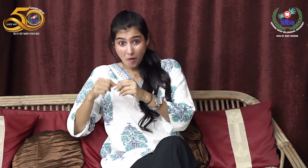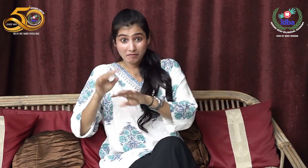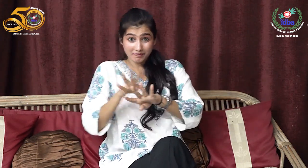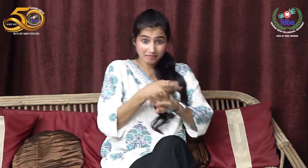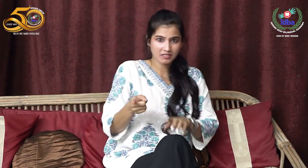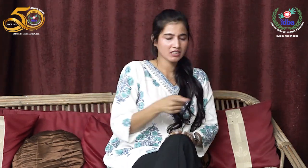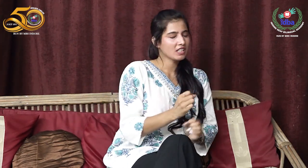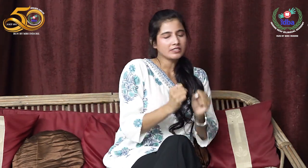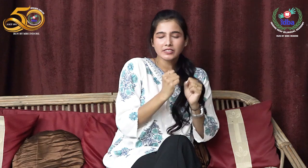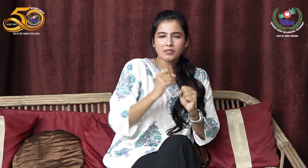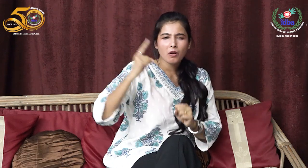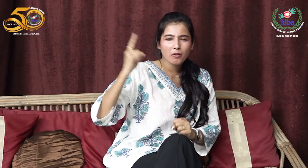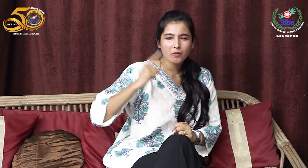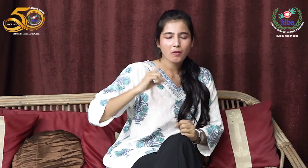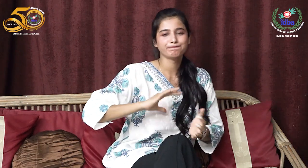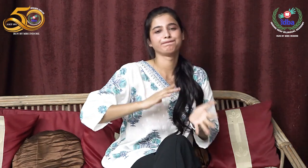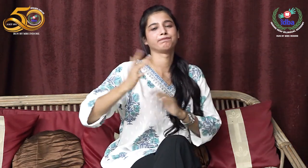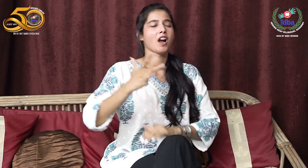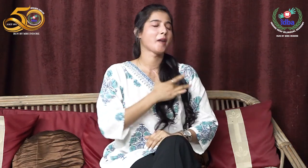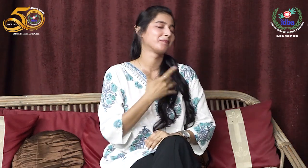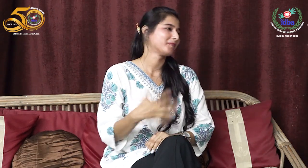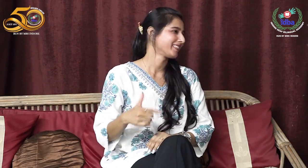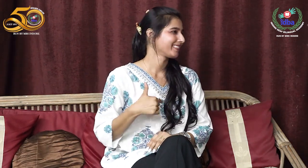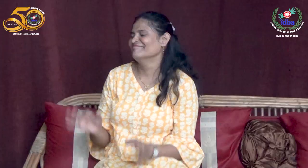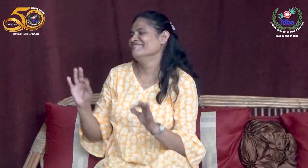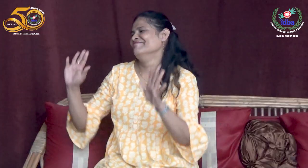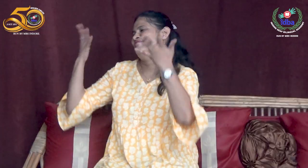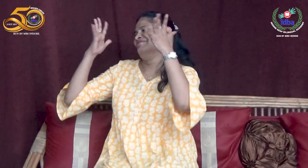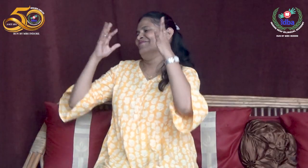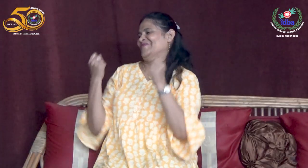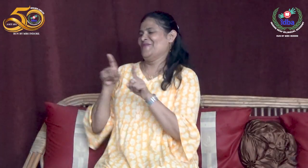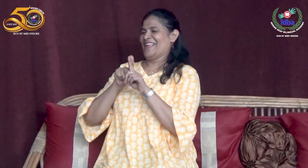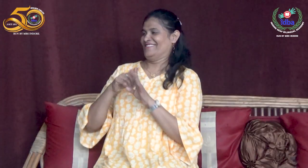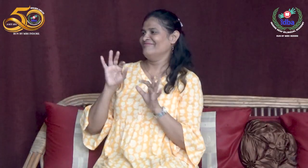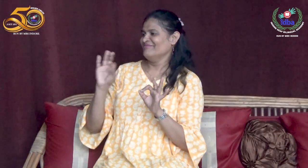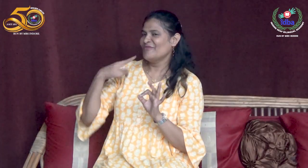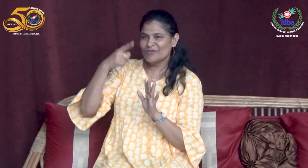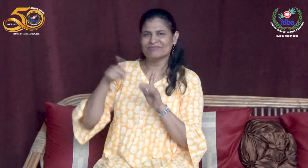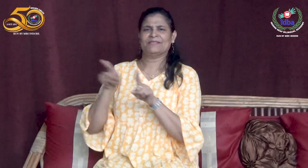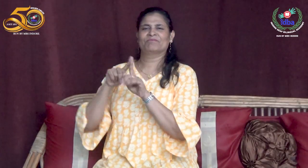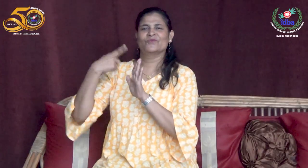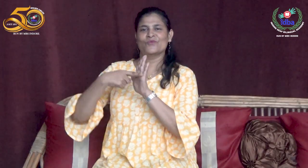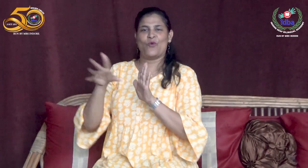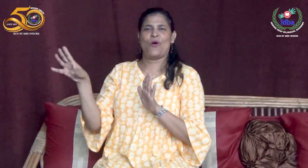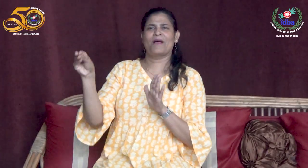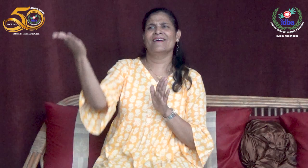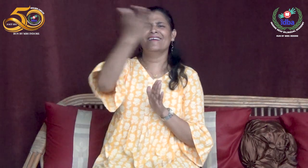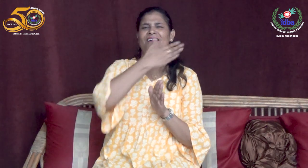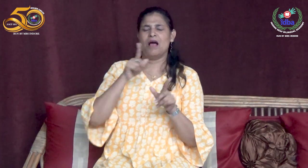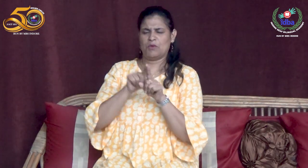तो जॉब में करती थी तो स्टार्टिंग में थोड़ा मुझे डिफ़िकल्ट हुआ, अब मेरी हैबिट हो गई है। जी हाँ, वैसे ही आपको भी सबको